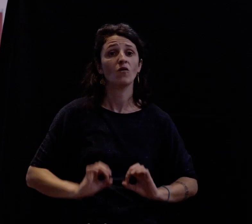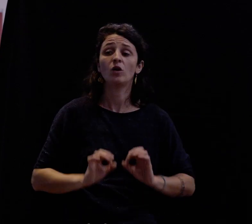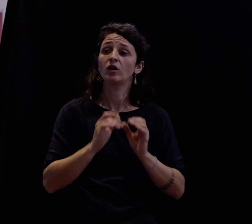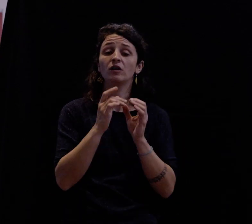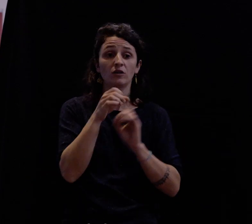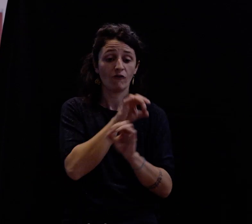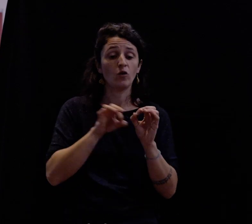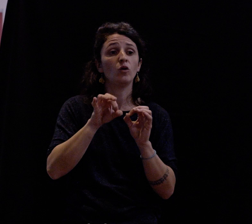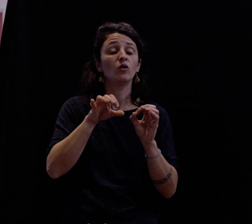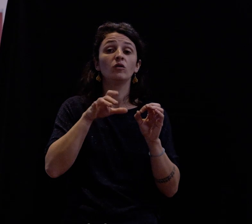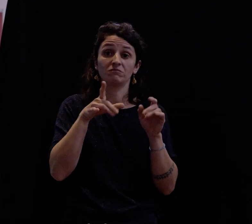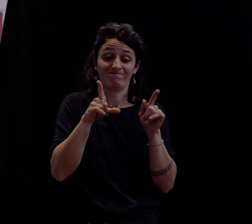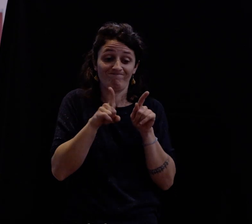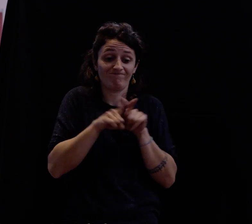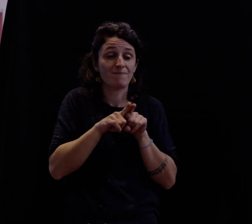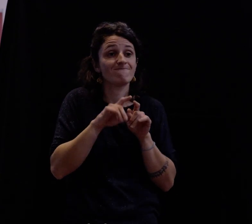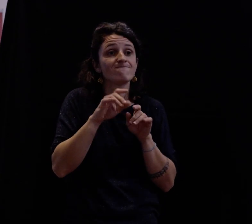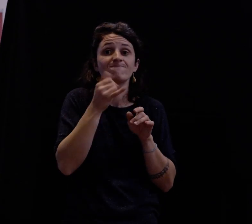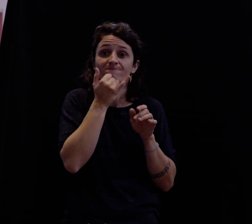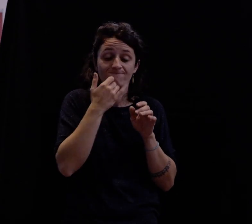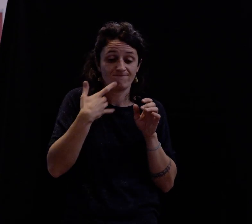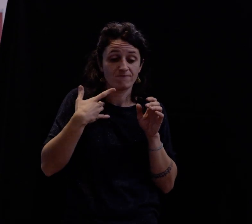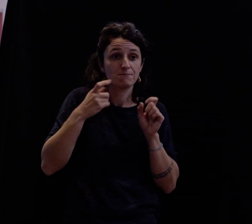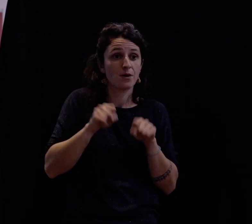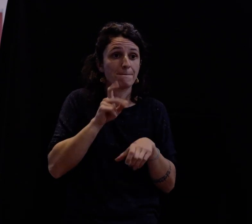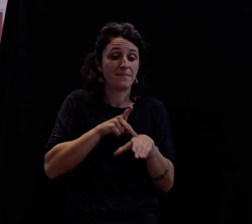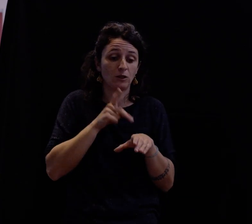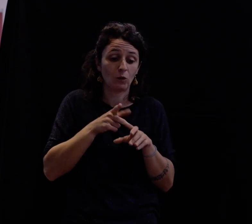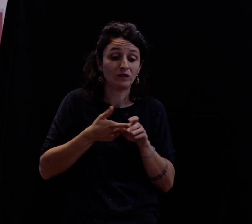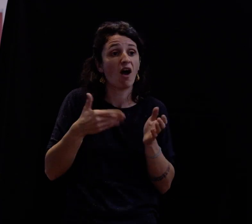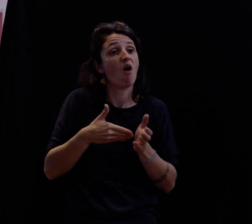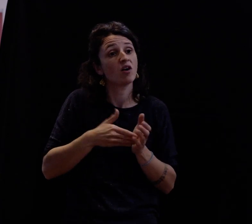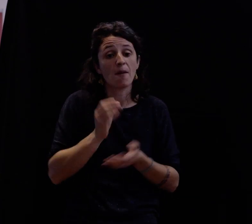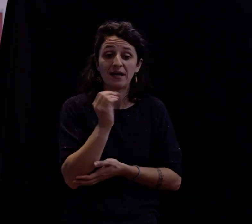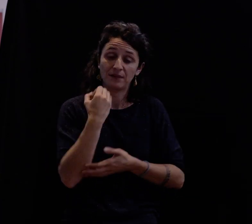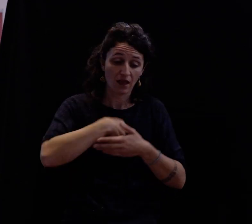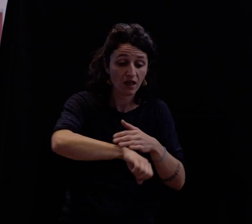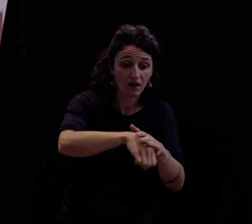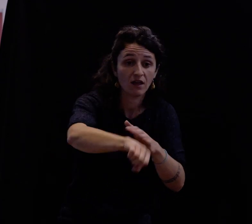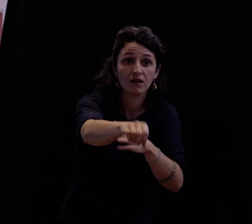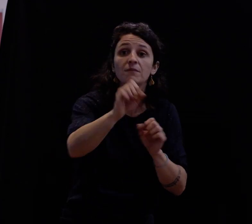Et donc, on peut avoir un autre bébé avec la même pathologie. Et ce risque-là, on l'estime à 3%.